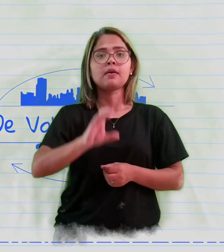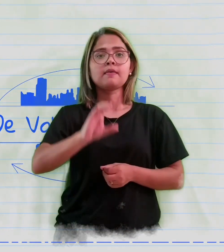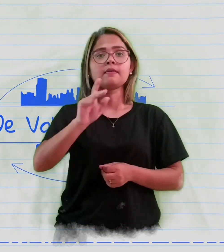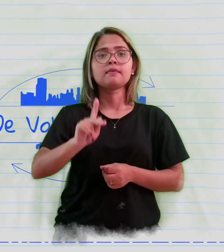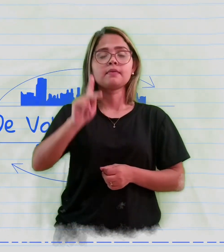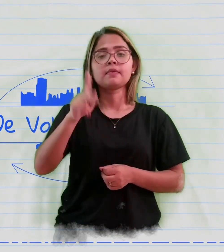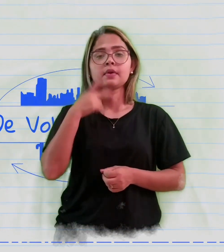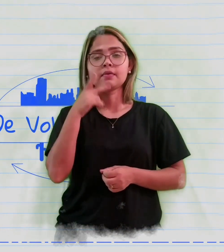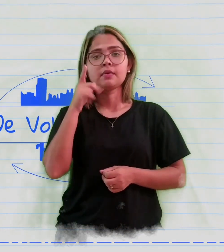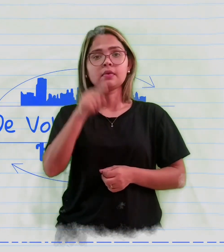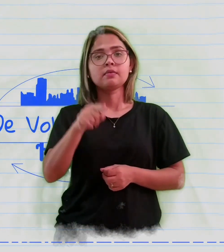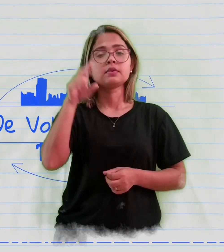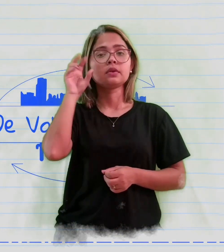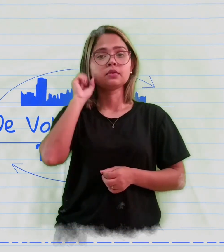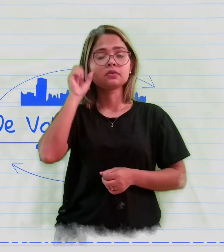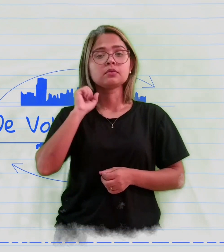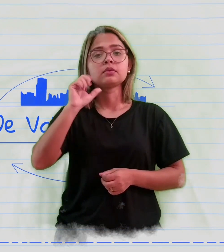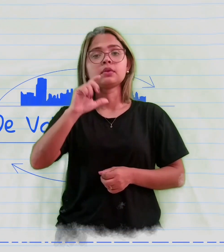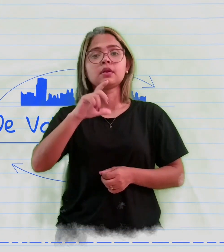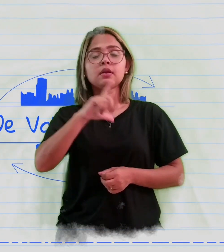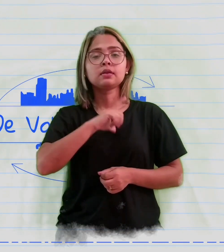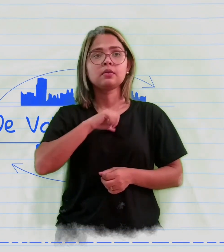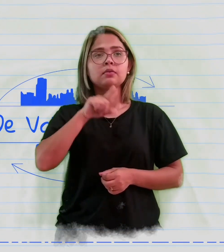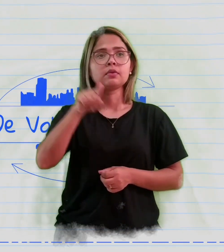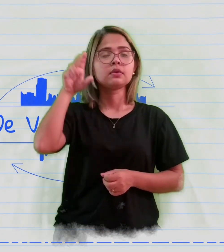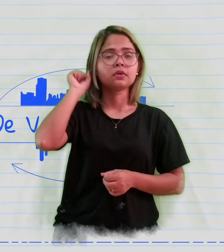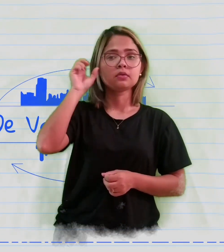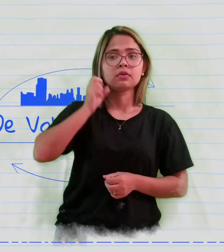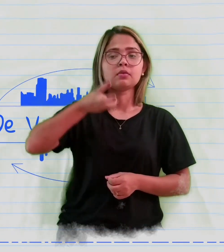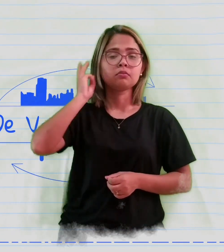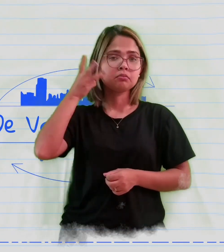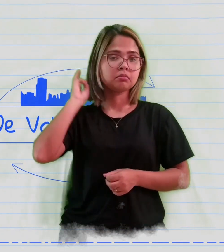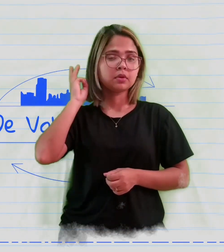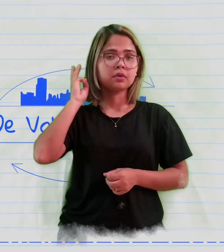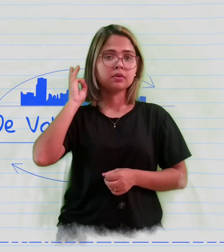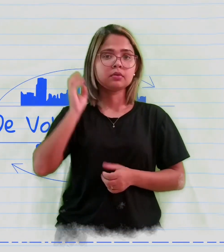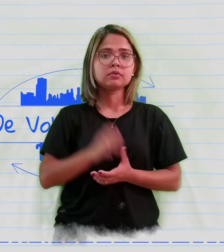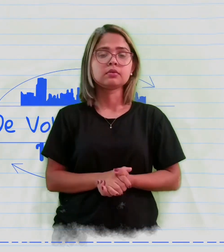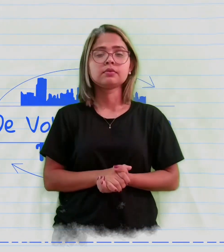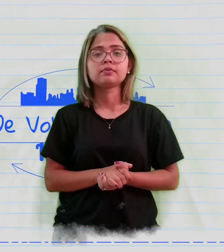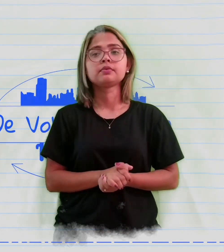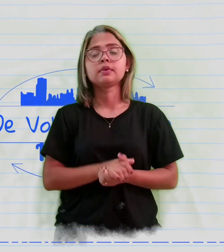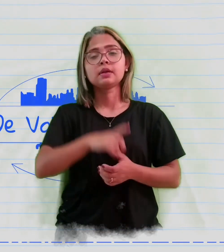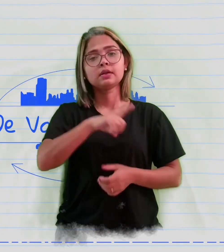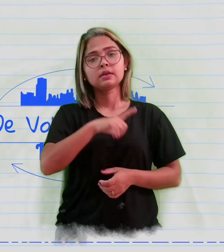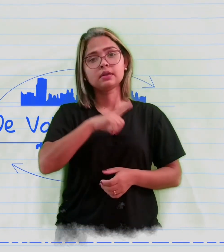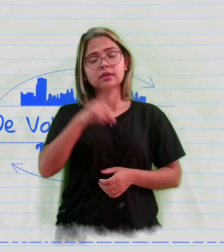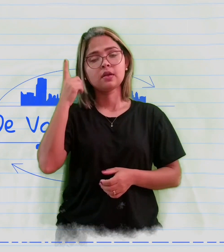Você escutar e passar tudo isso. Tipo assim, quando você tá escutando no Spotify, no YouTube, você tá escutando os recursos sonoros, né? Tipo,